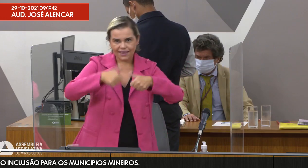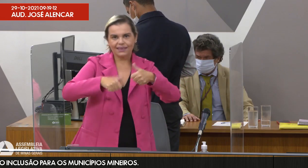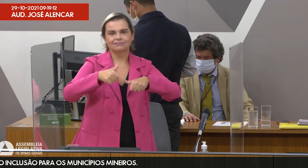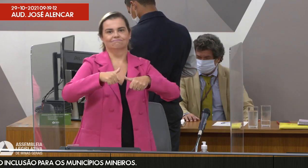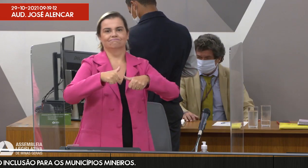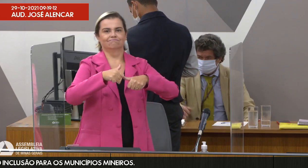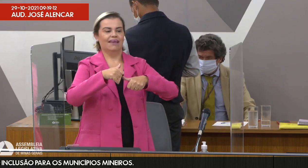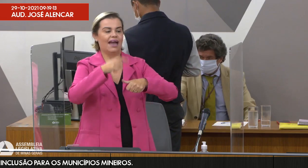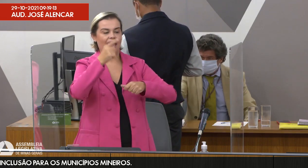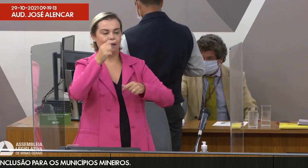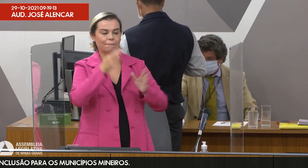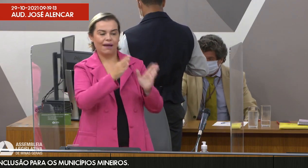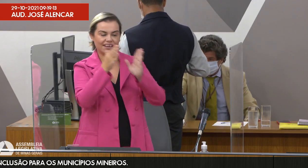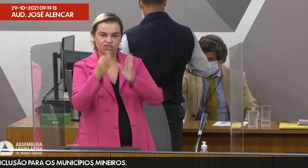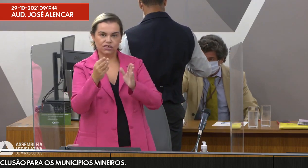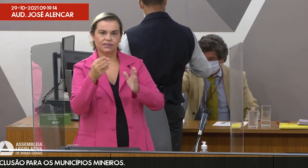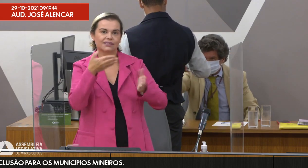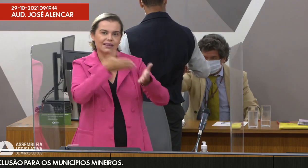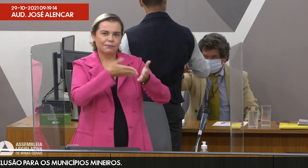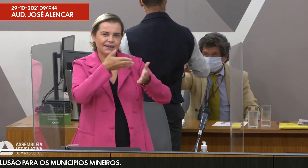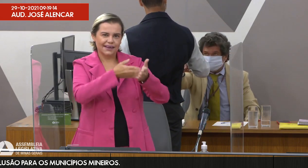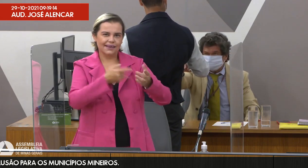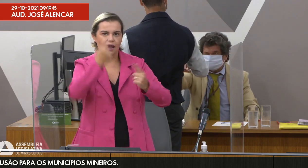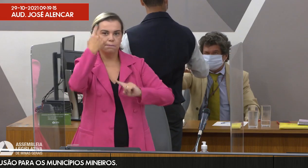Ela é biopsicossocial, que o bio fala